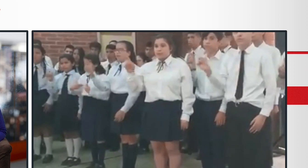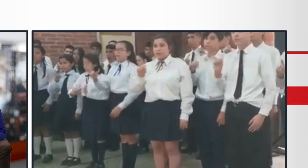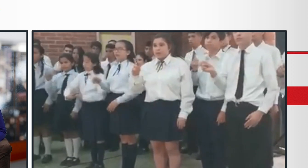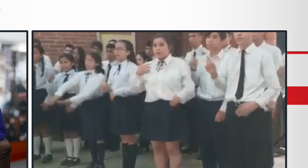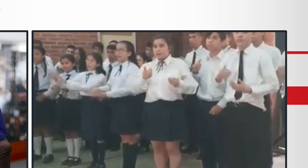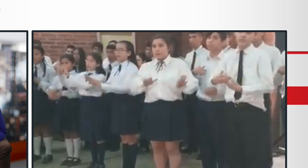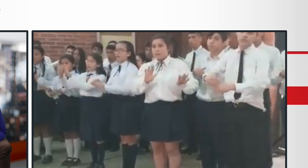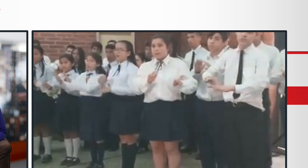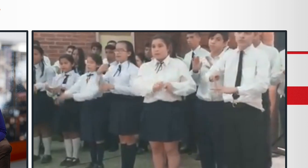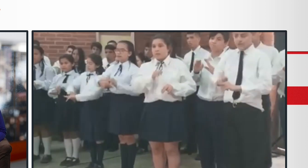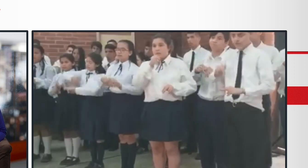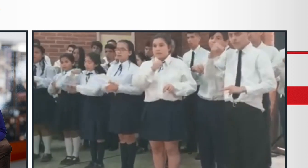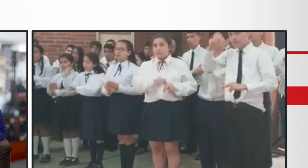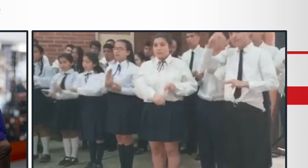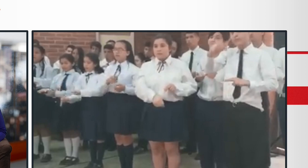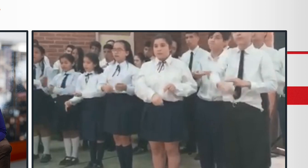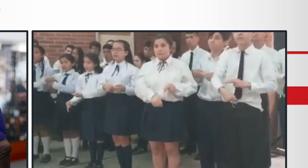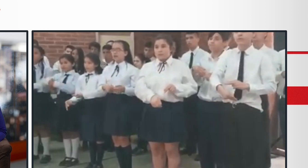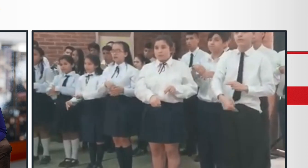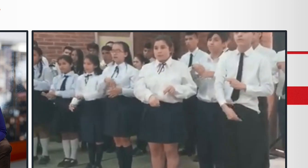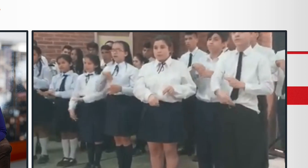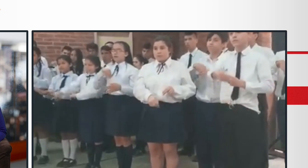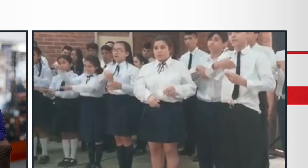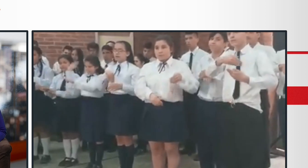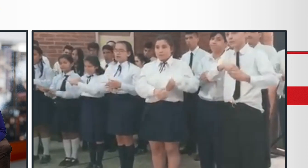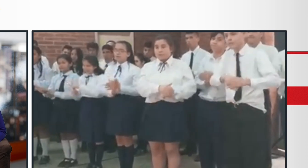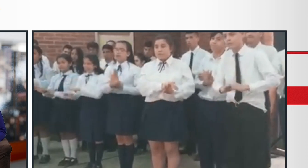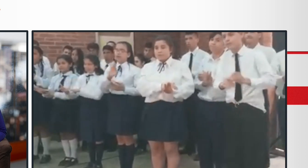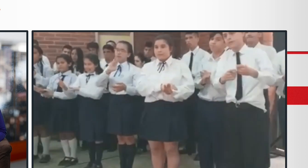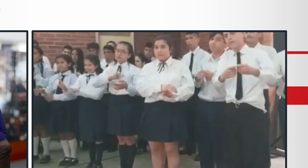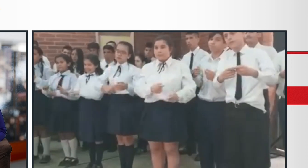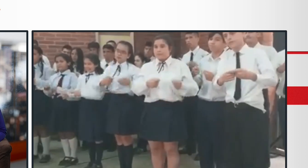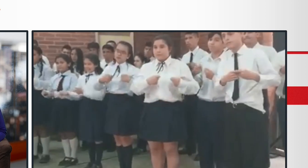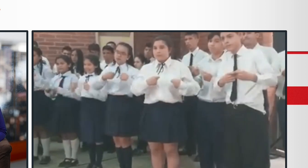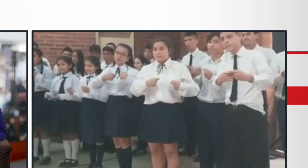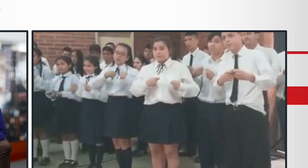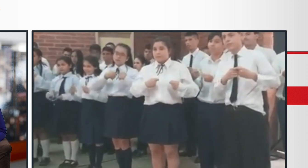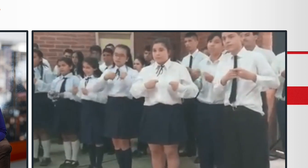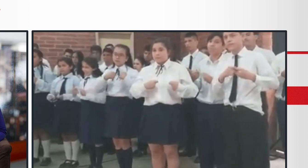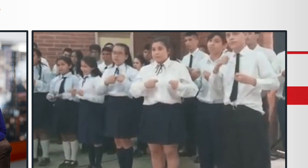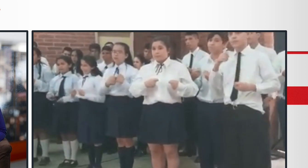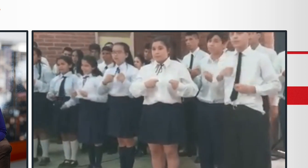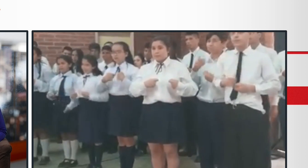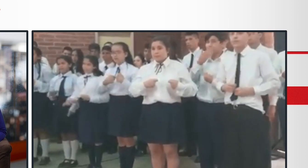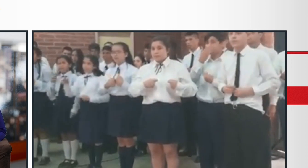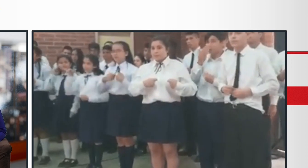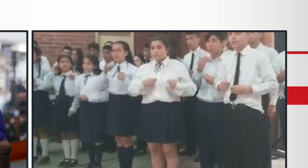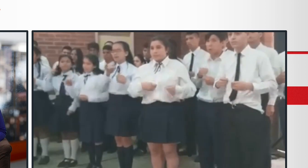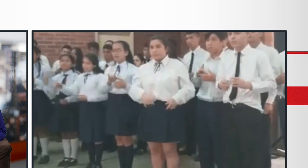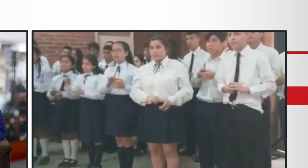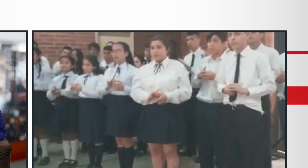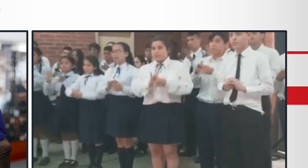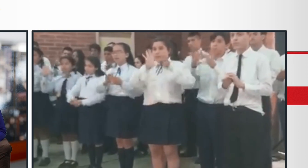así. Porque tal vez por desconocimiento o en ese entonces eran los términos, pero una persona